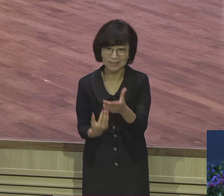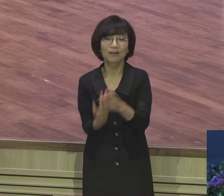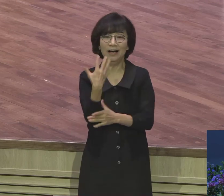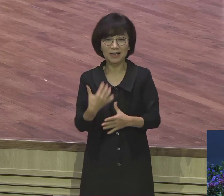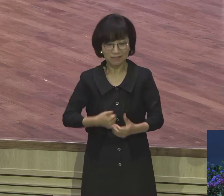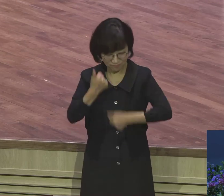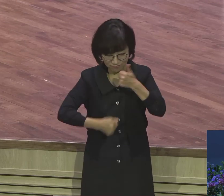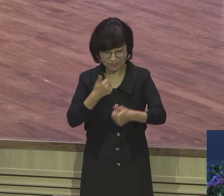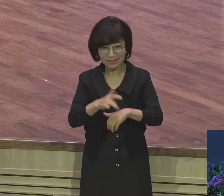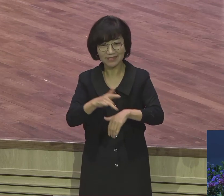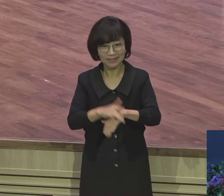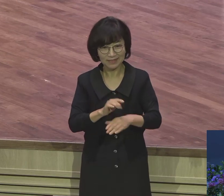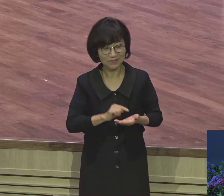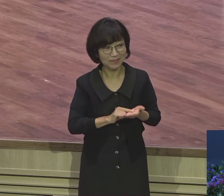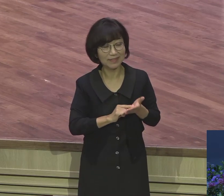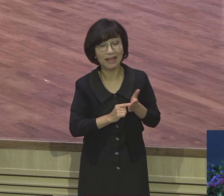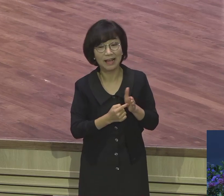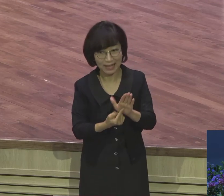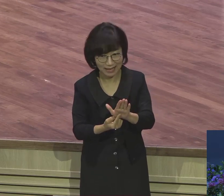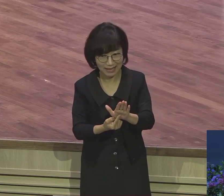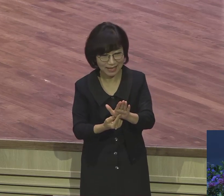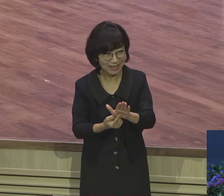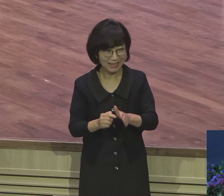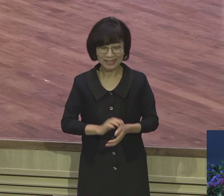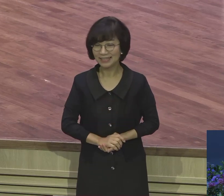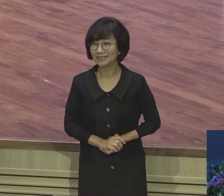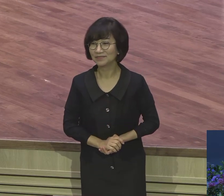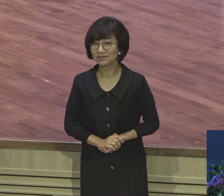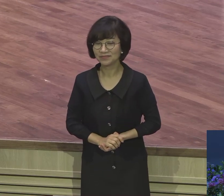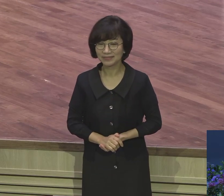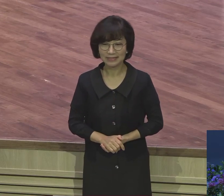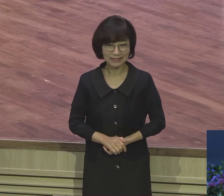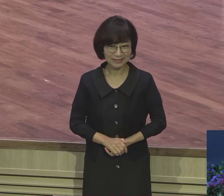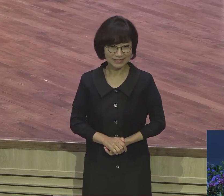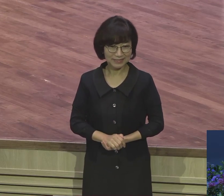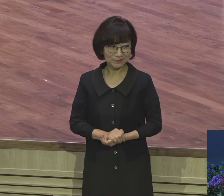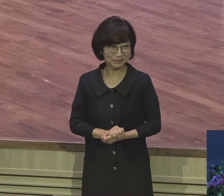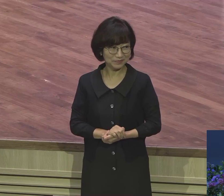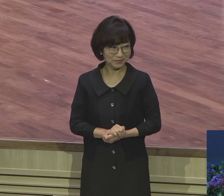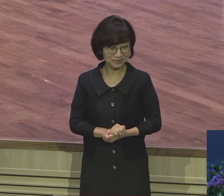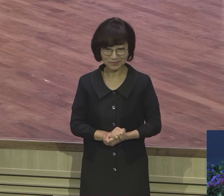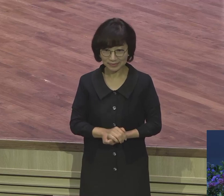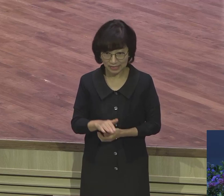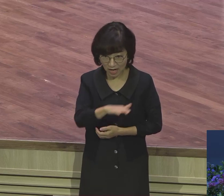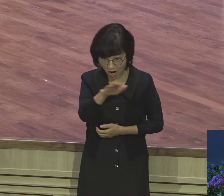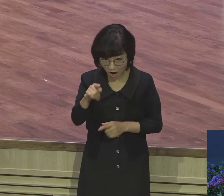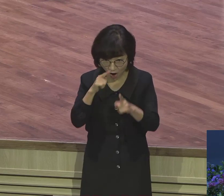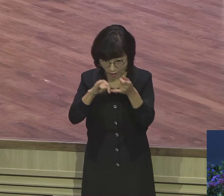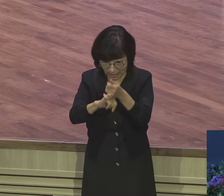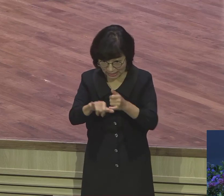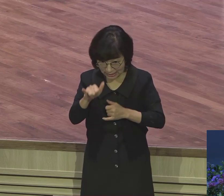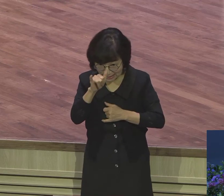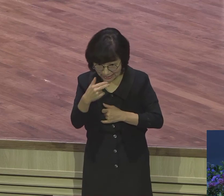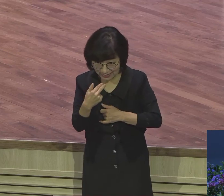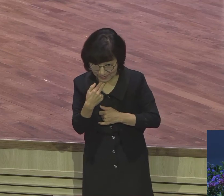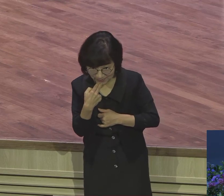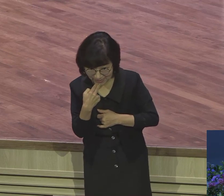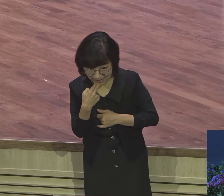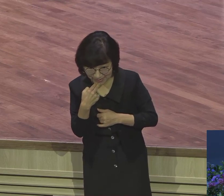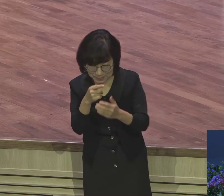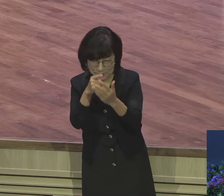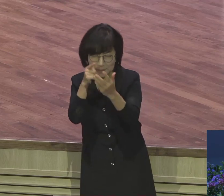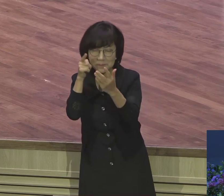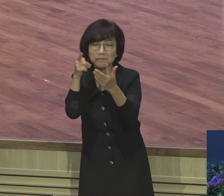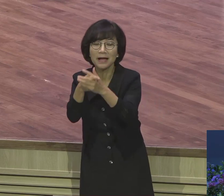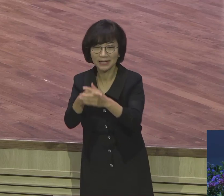나오는 거예요. 이게 예틀인지 새틀인지. 은약 잡았는지 율법 속에서 망하는 삶 속에 아직 살고 있는지